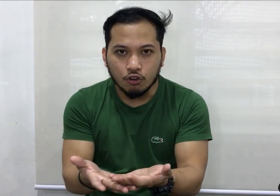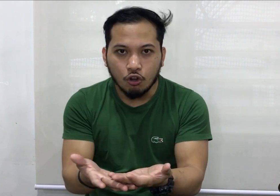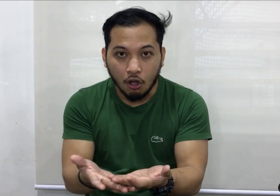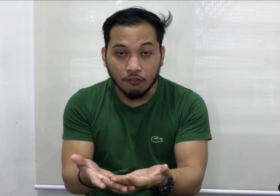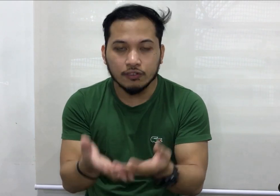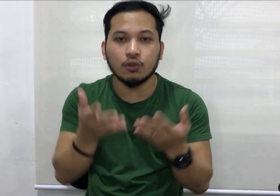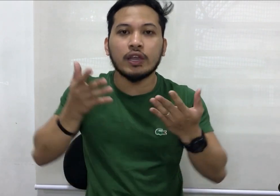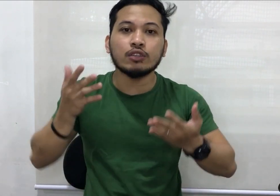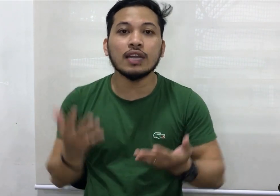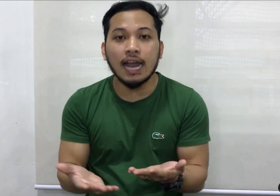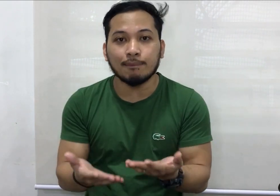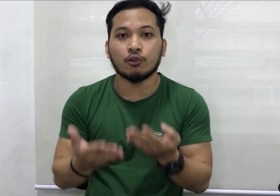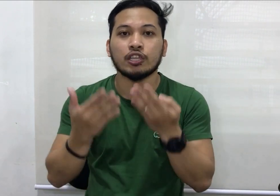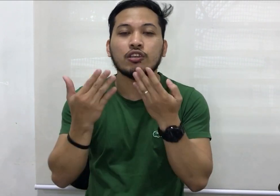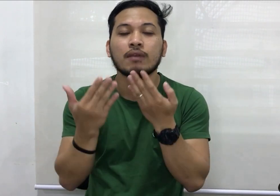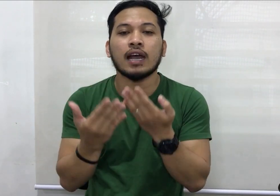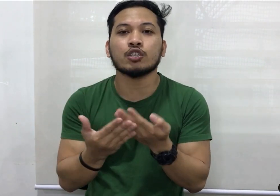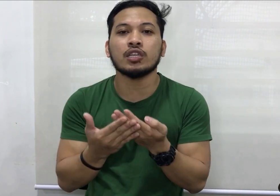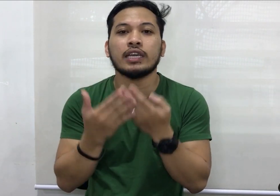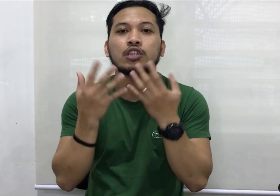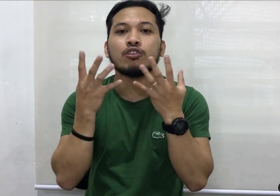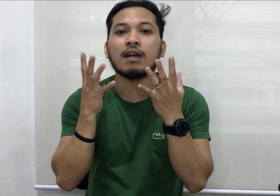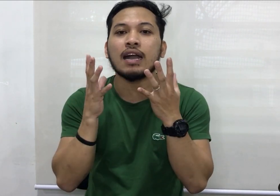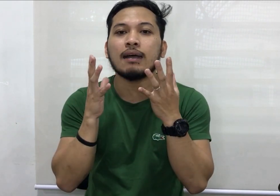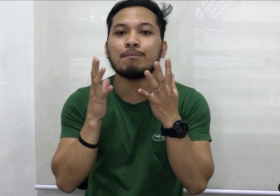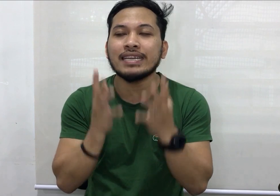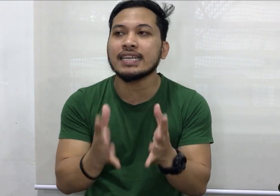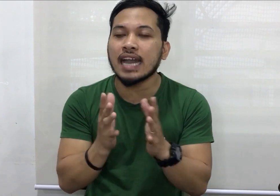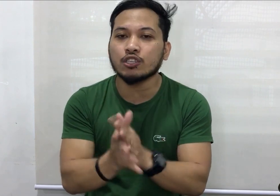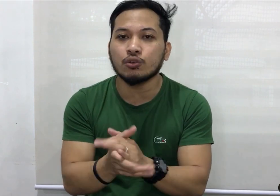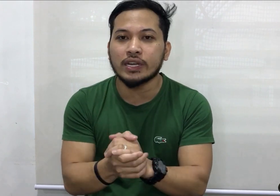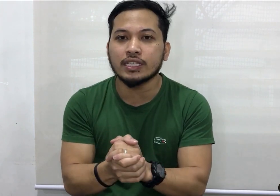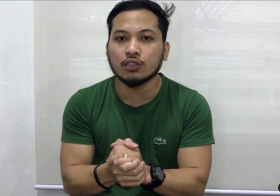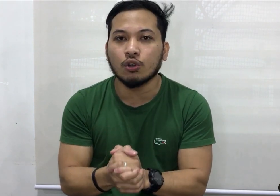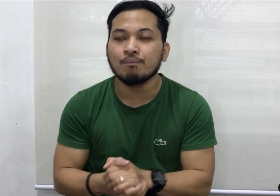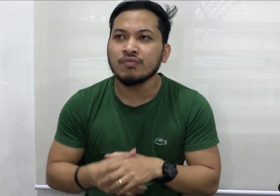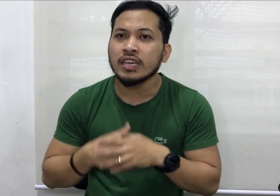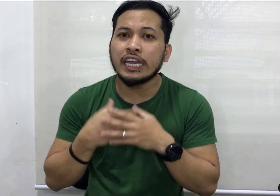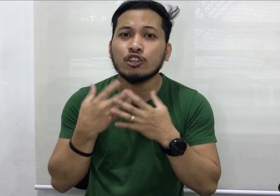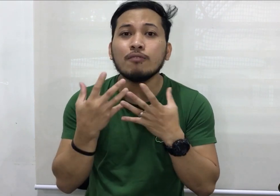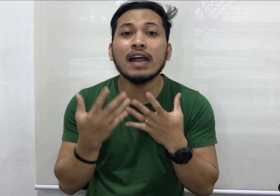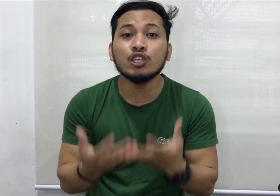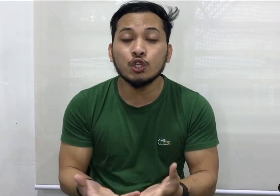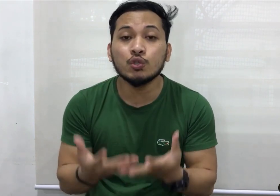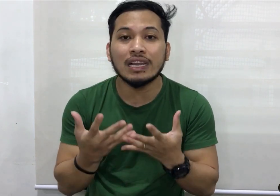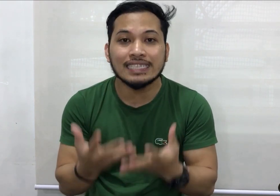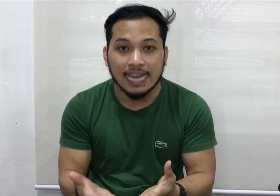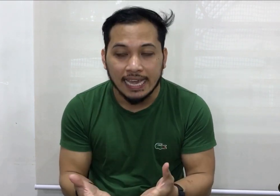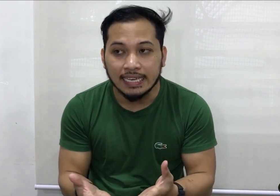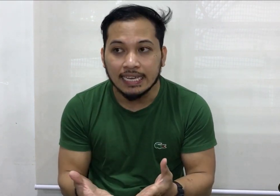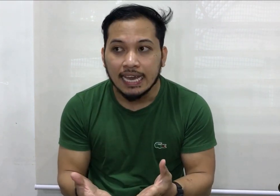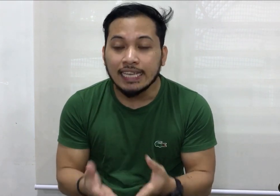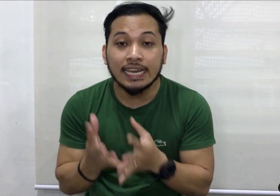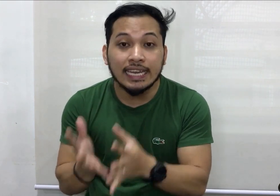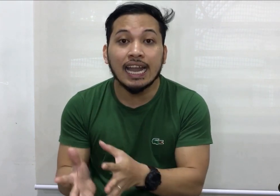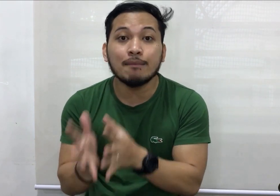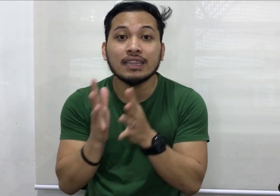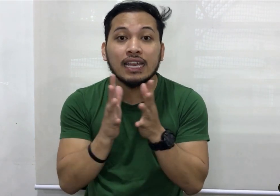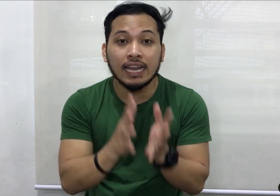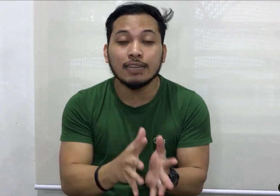sign nung off? So, ito na nga po, ito yung mga basic action words na to. ito yung mga usual sign na ginagamit talaga